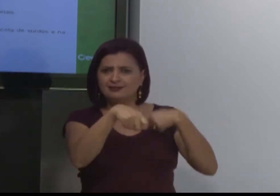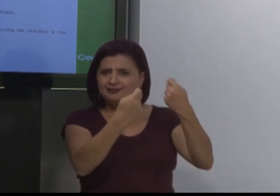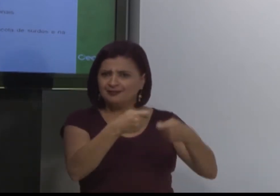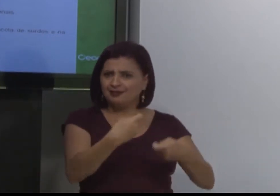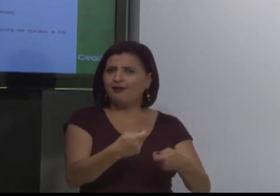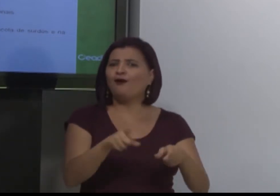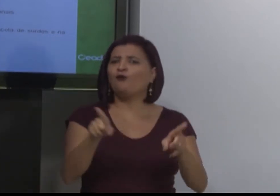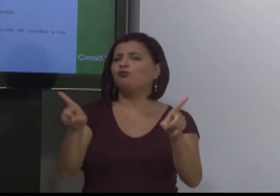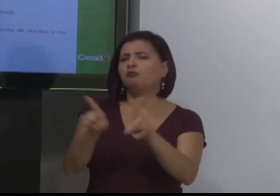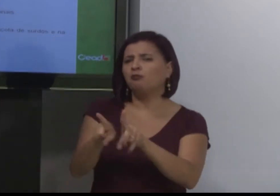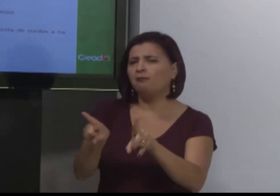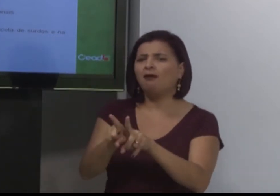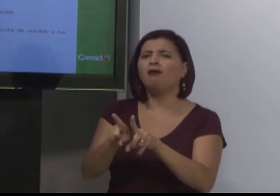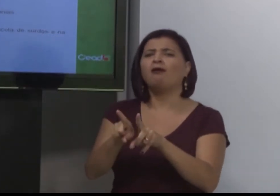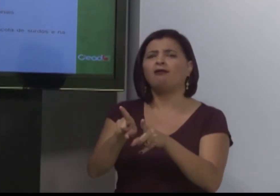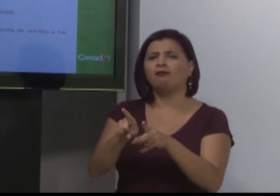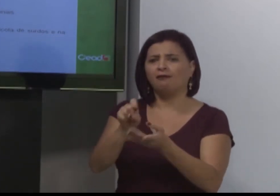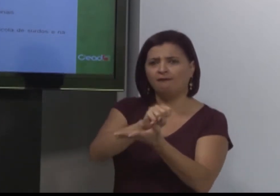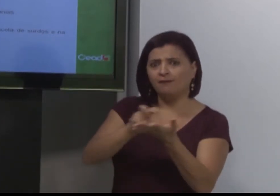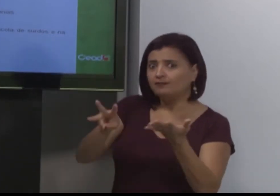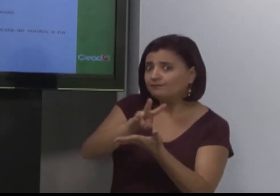a leitura de sinais e escrita de sinais?